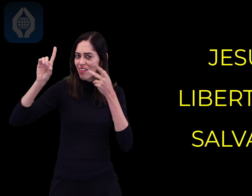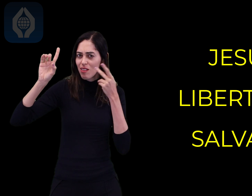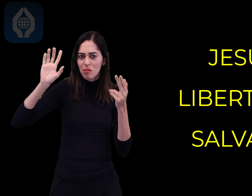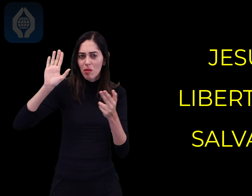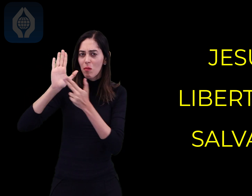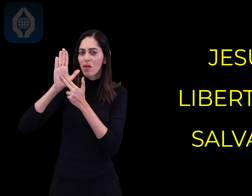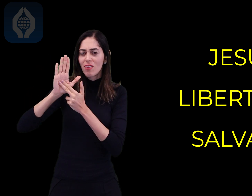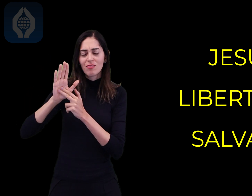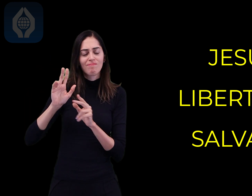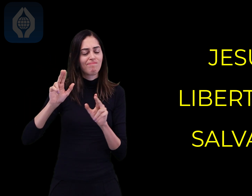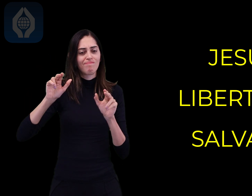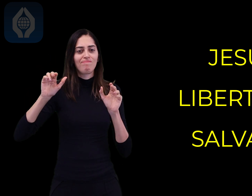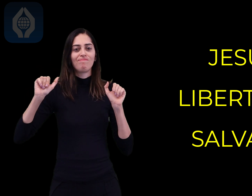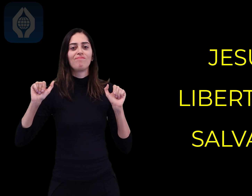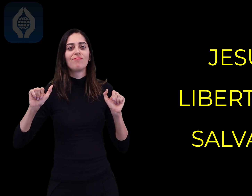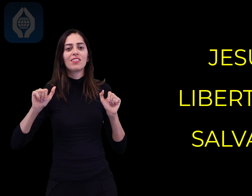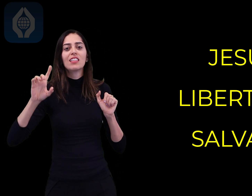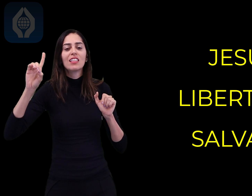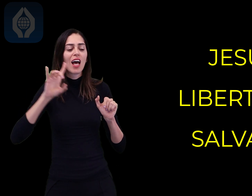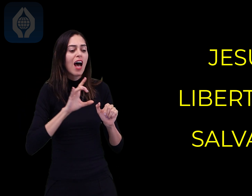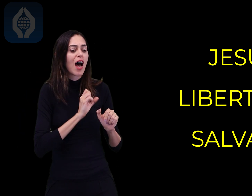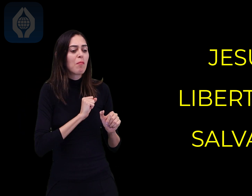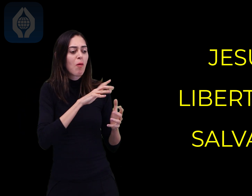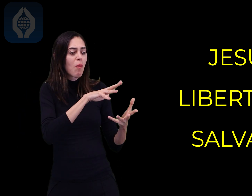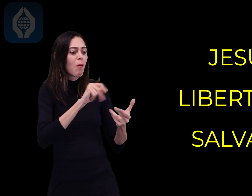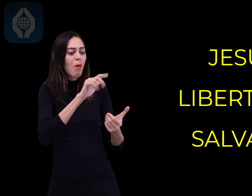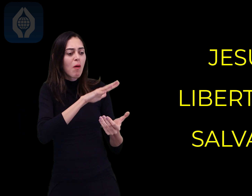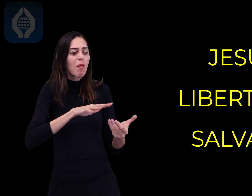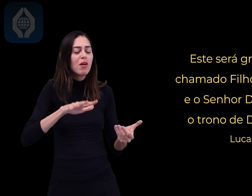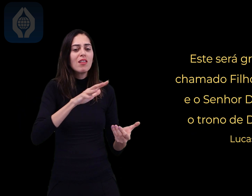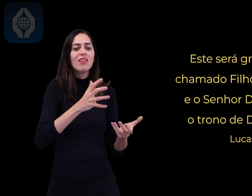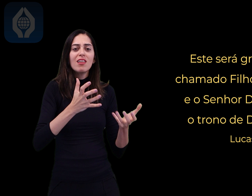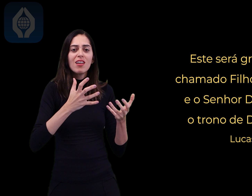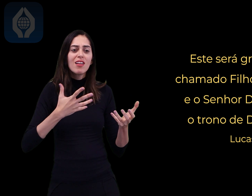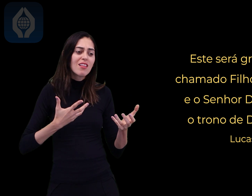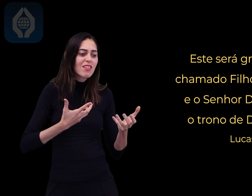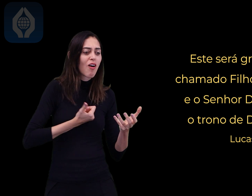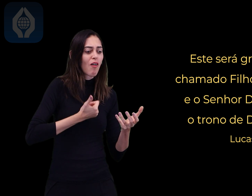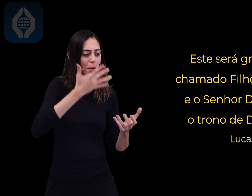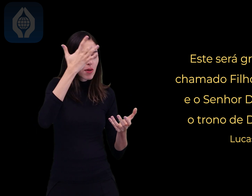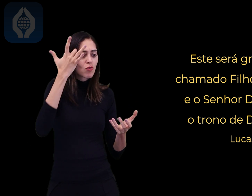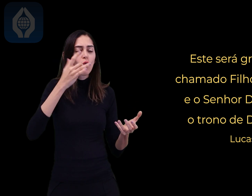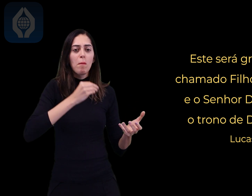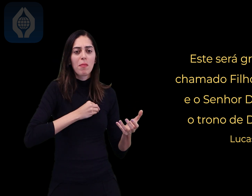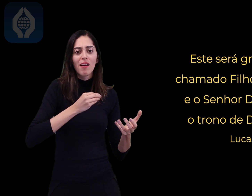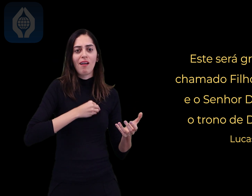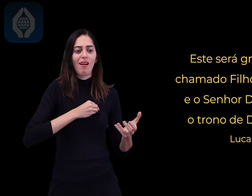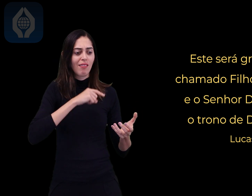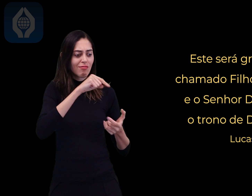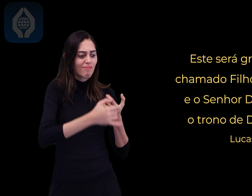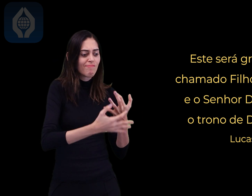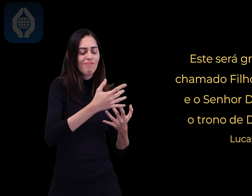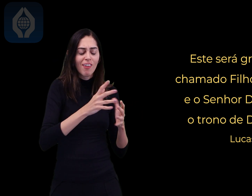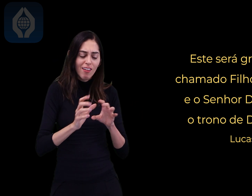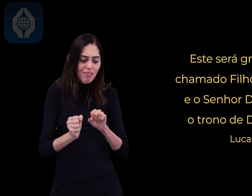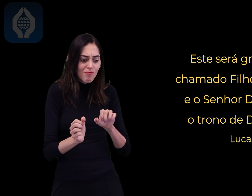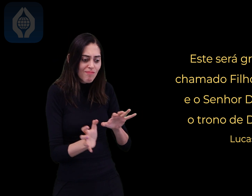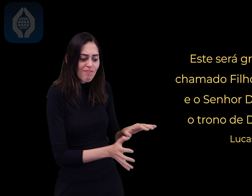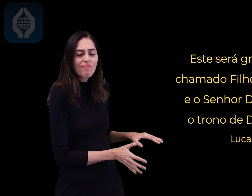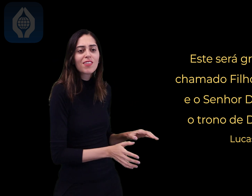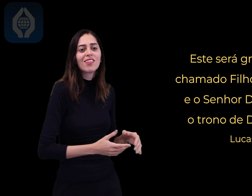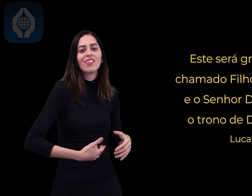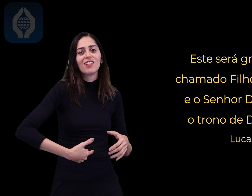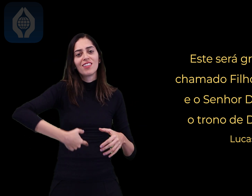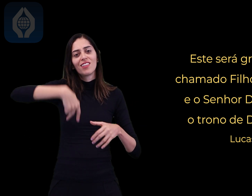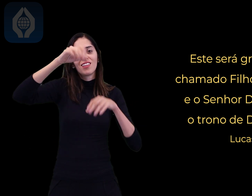E o filho de Maria seria também homem quanto filho de Deus. O anjo Gabriel também disse a Maria algumas coisas maravilhosas